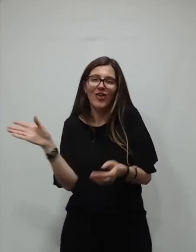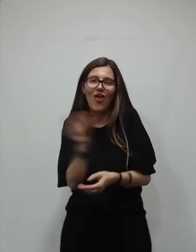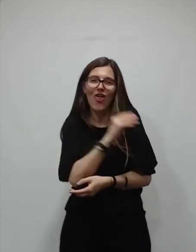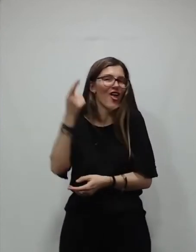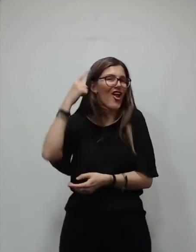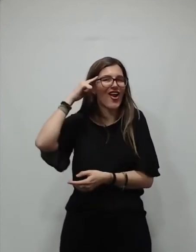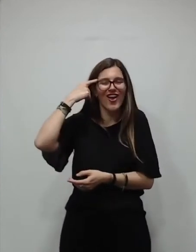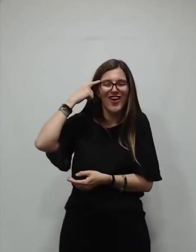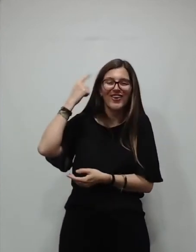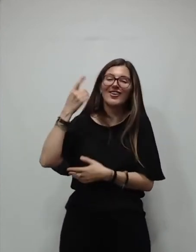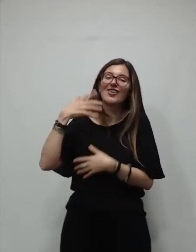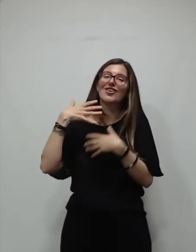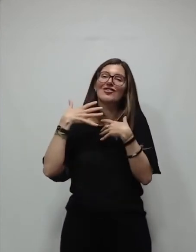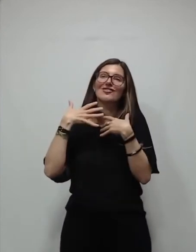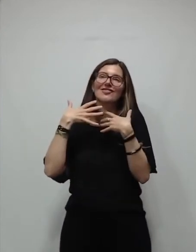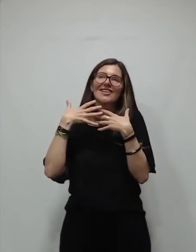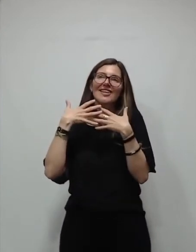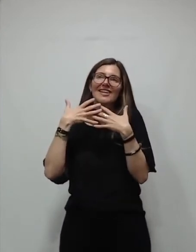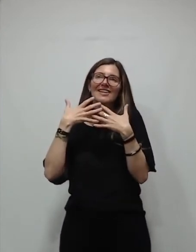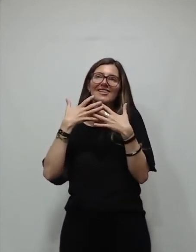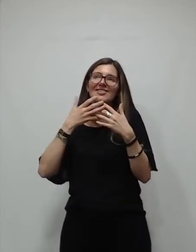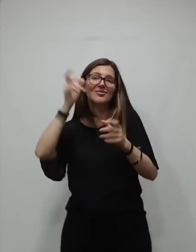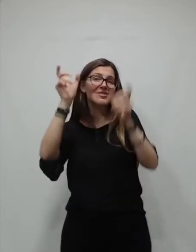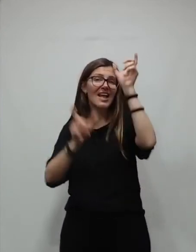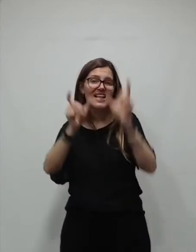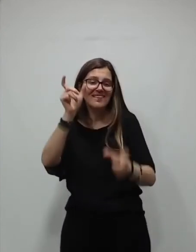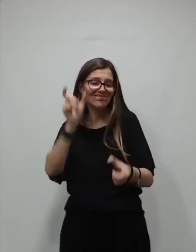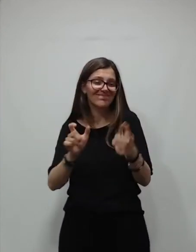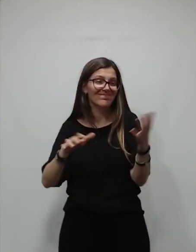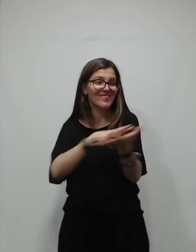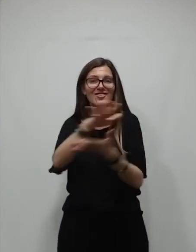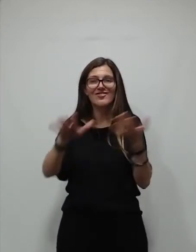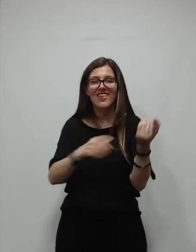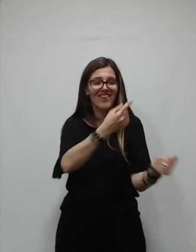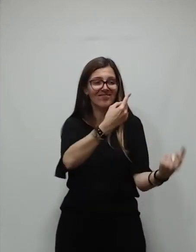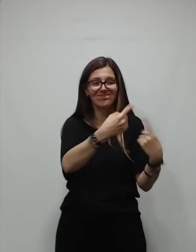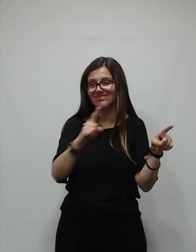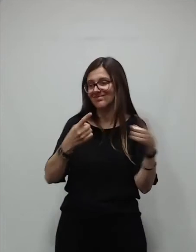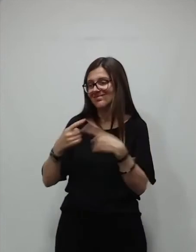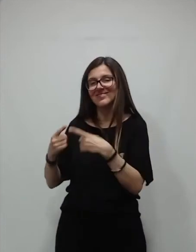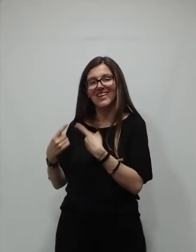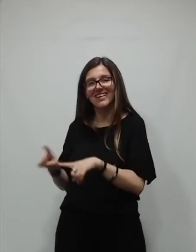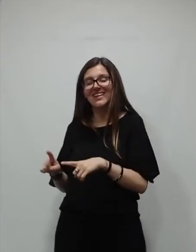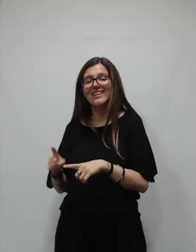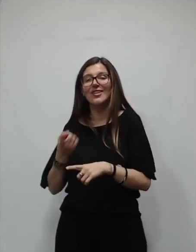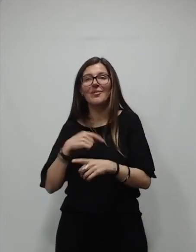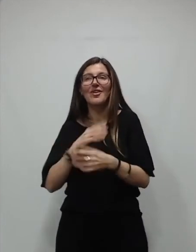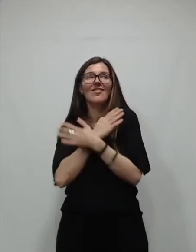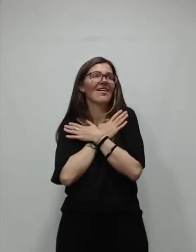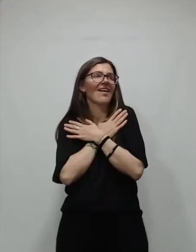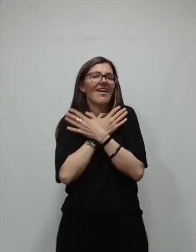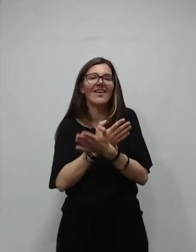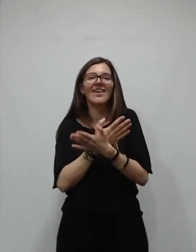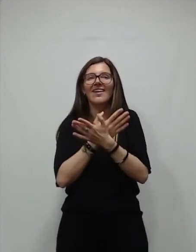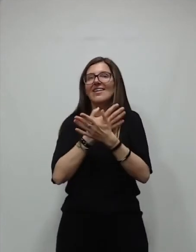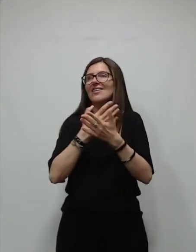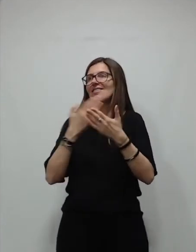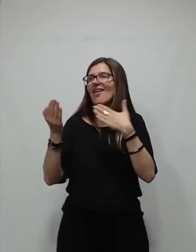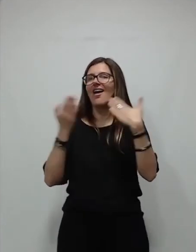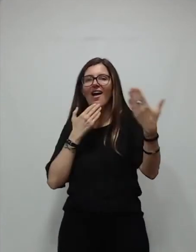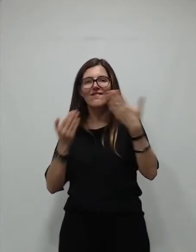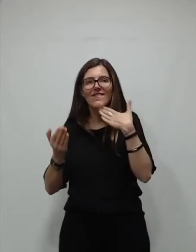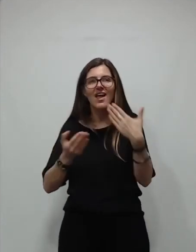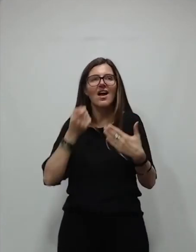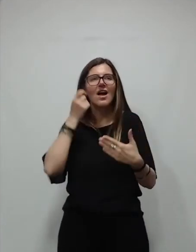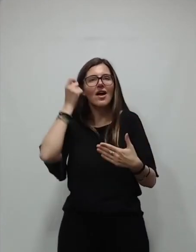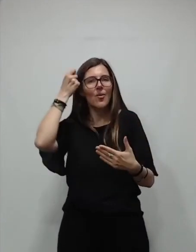hace realmente una sociedad diversa, porque los rostros de todo y el cariño y el afecto y el entrecruce de las realidades que